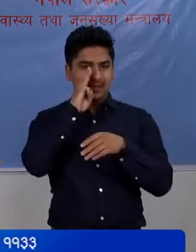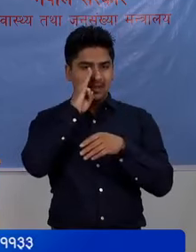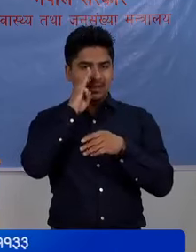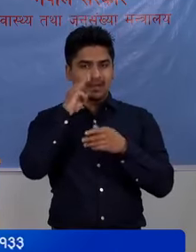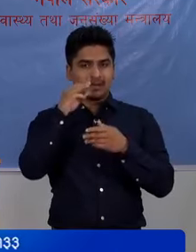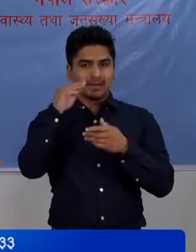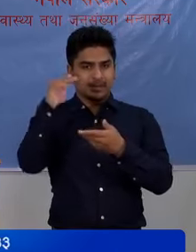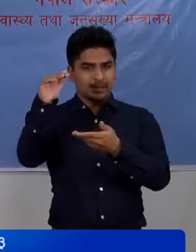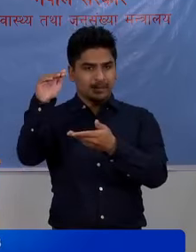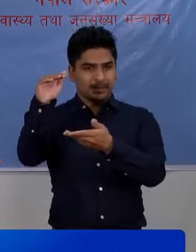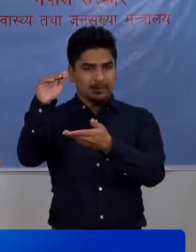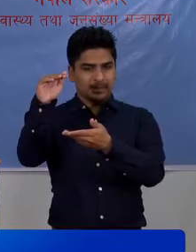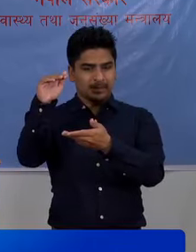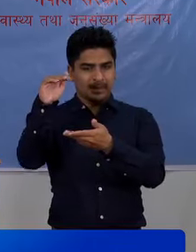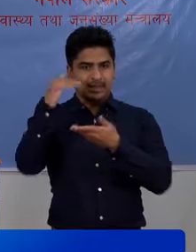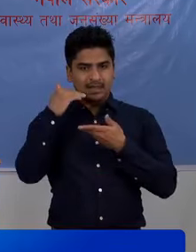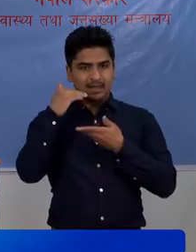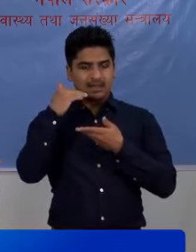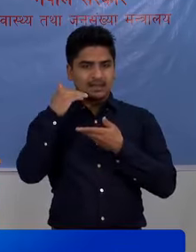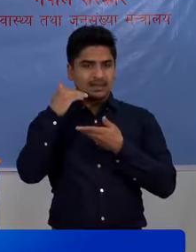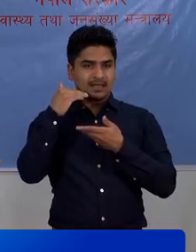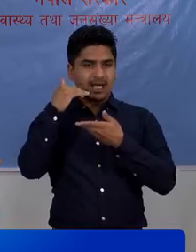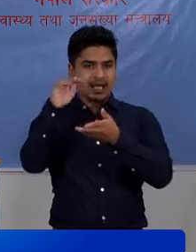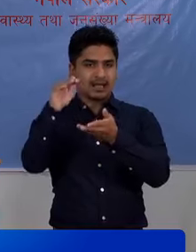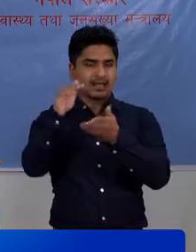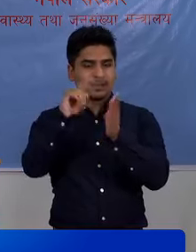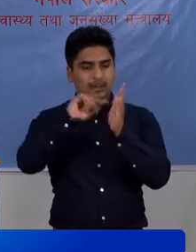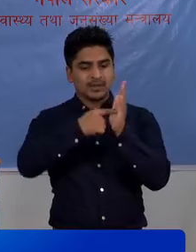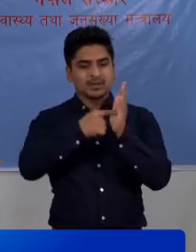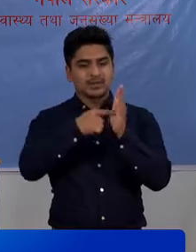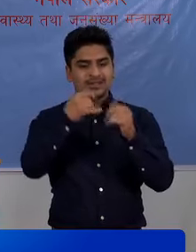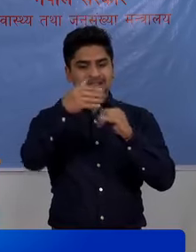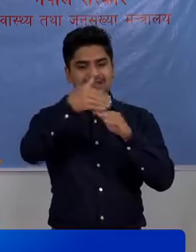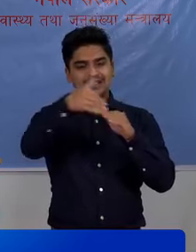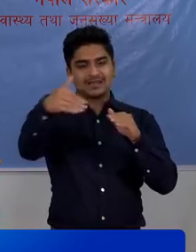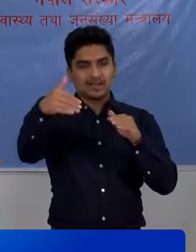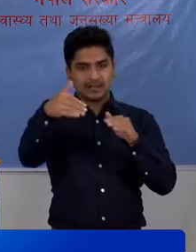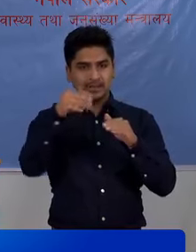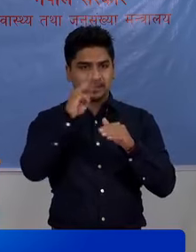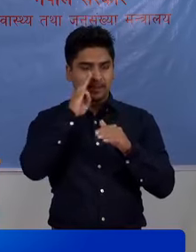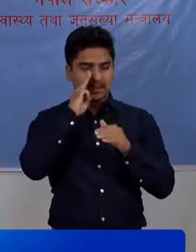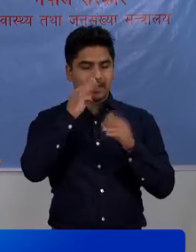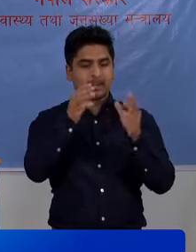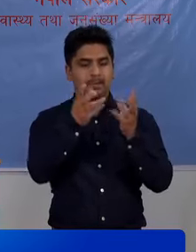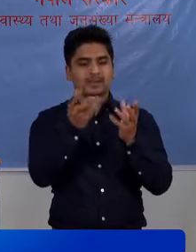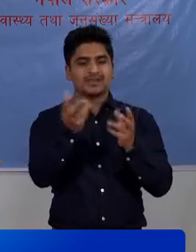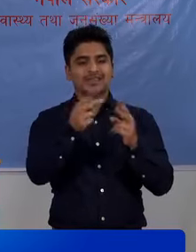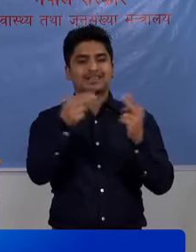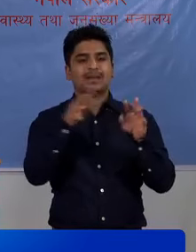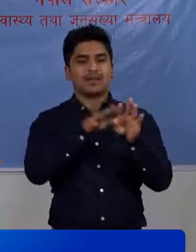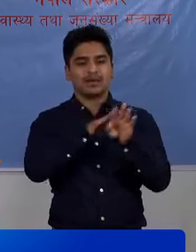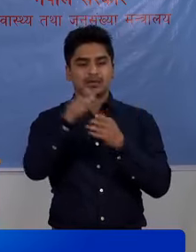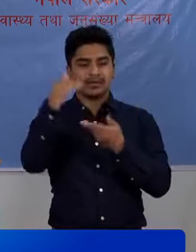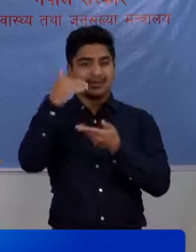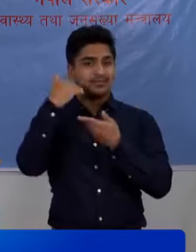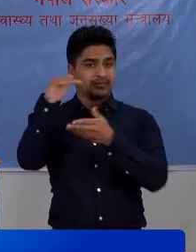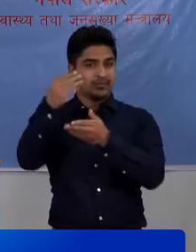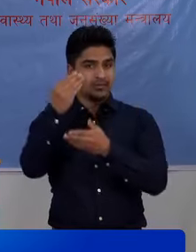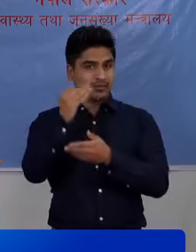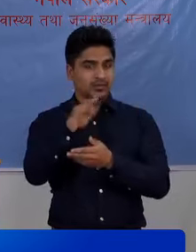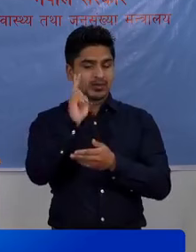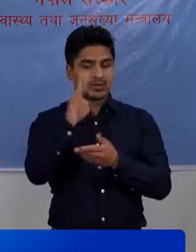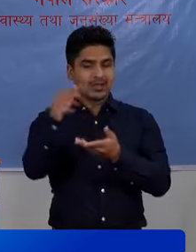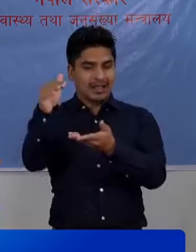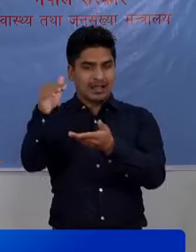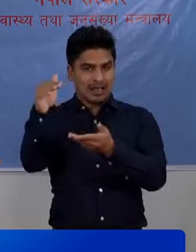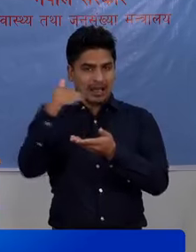जहां सिमा नाकामा जुन बस्तु हरूको आयात निर्यात हुँँछा तियो